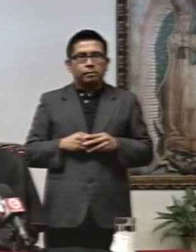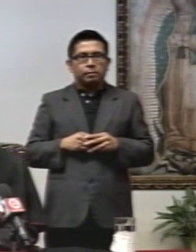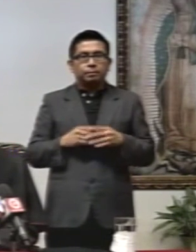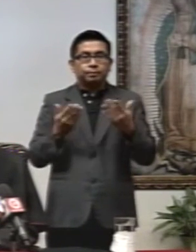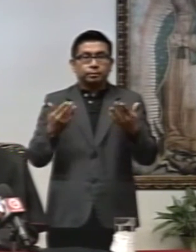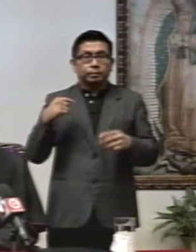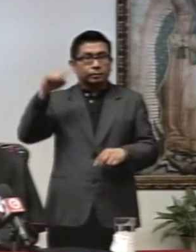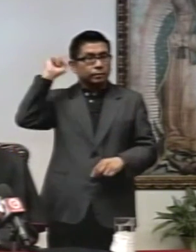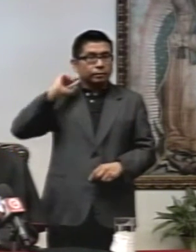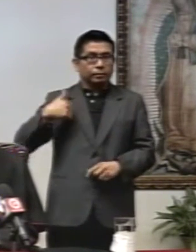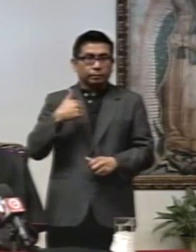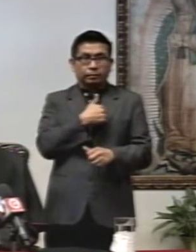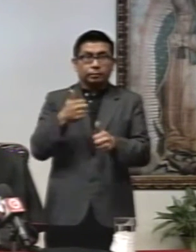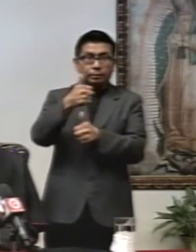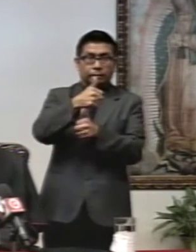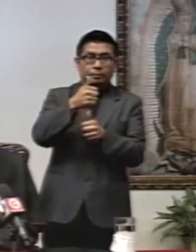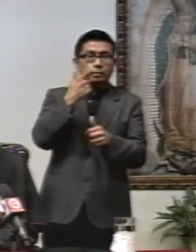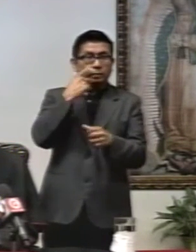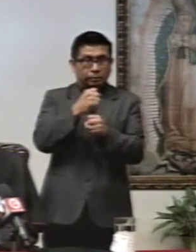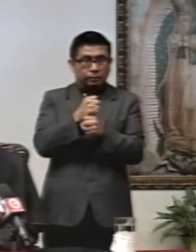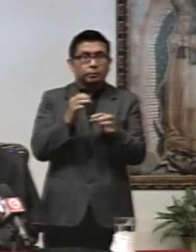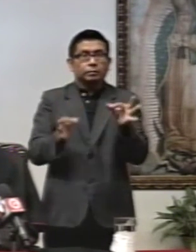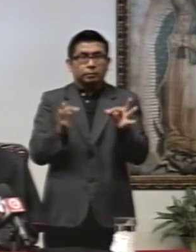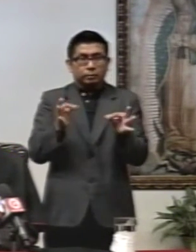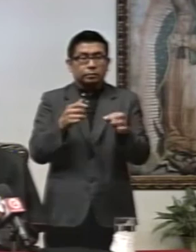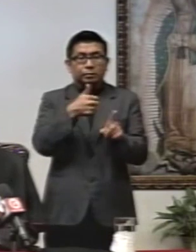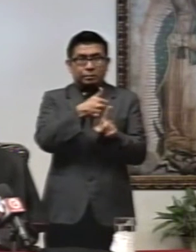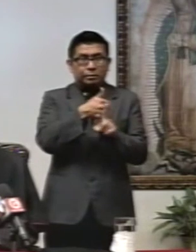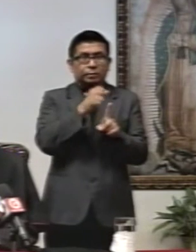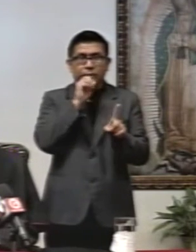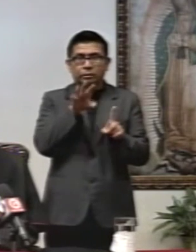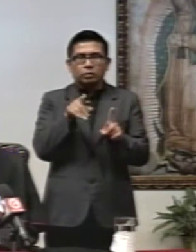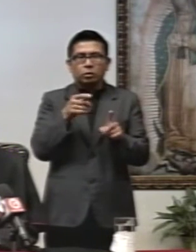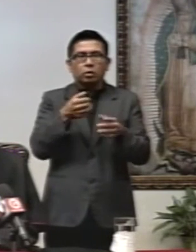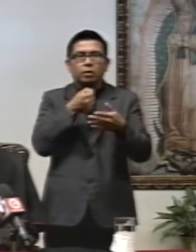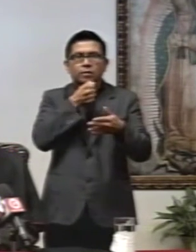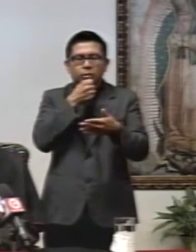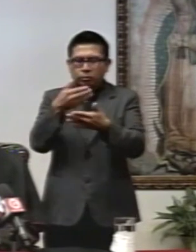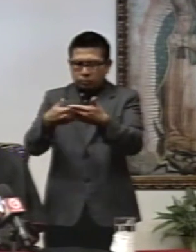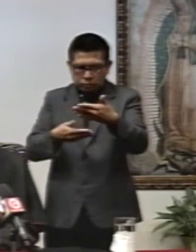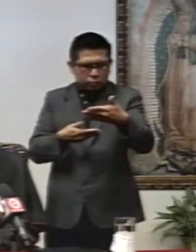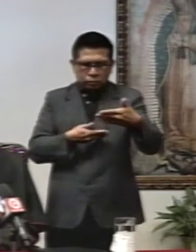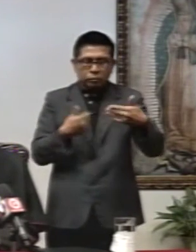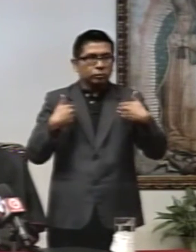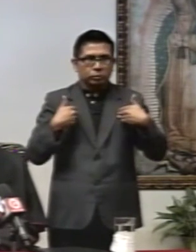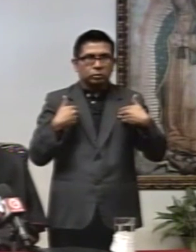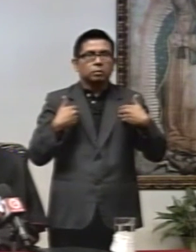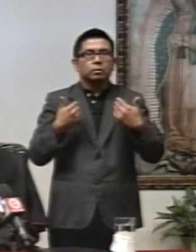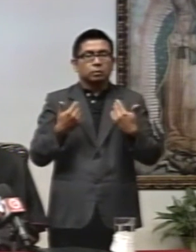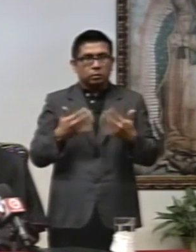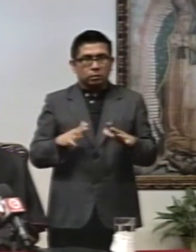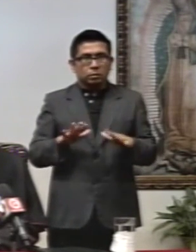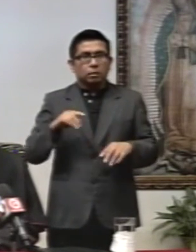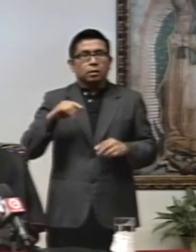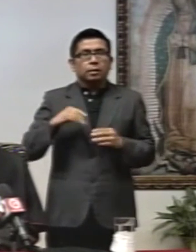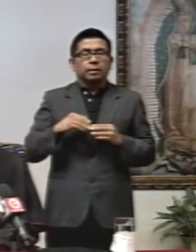El ministro de Justicia y Seguridad Pública ha dicho de que no tienen información al respecto. Sin embargo,